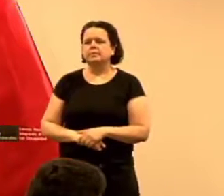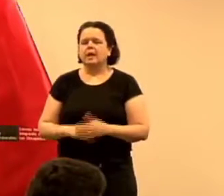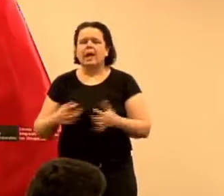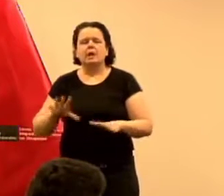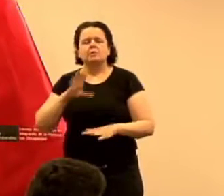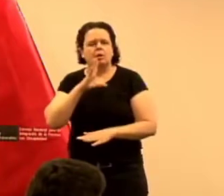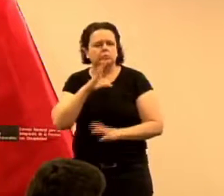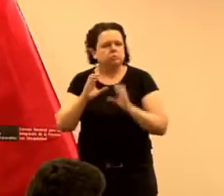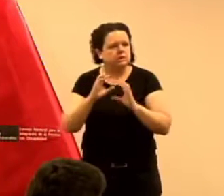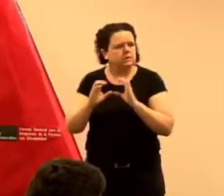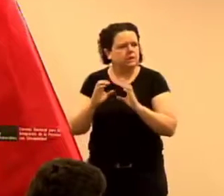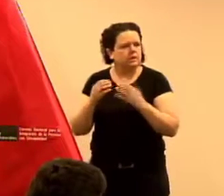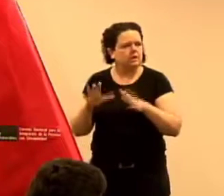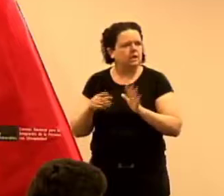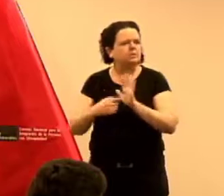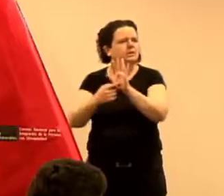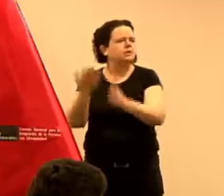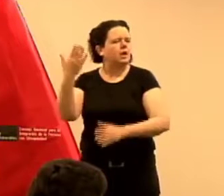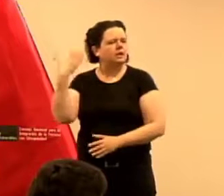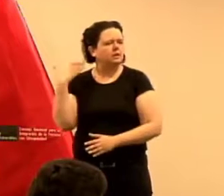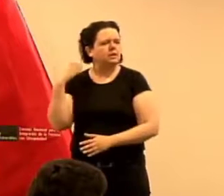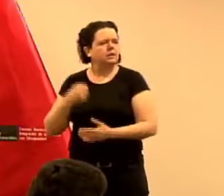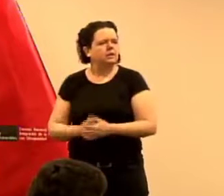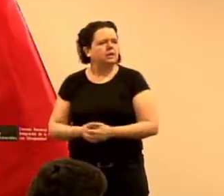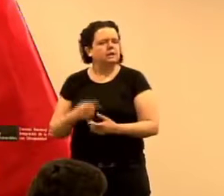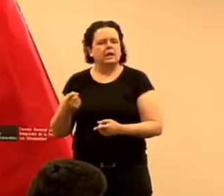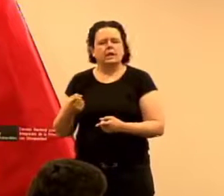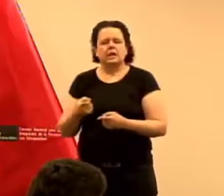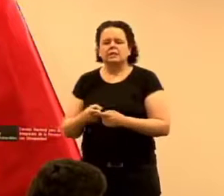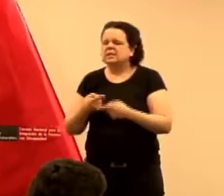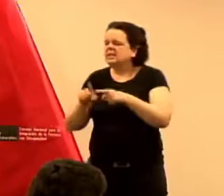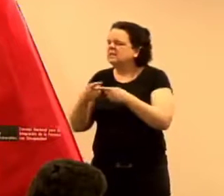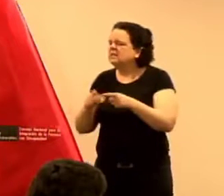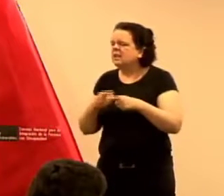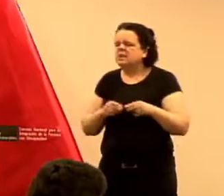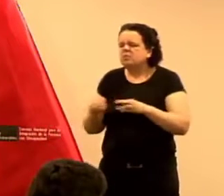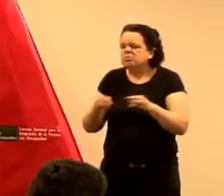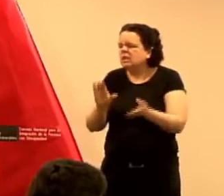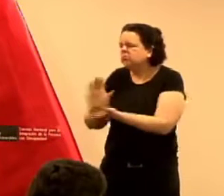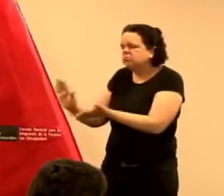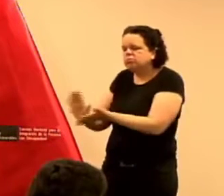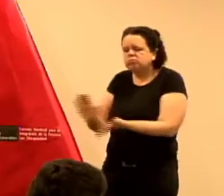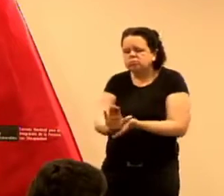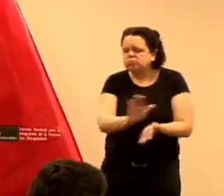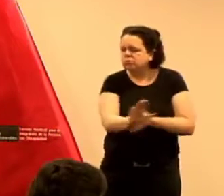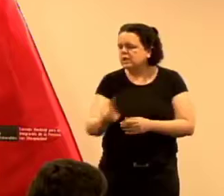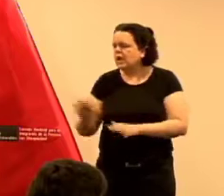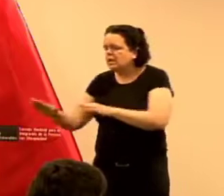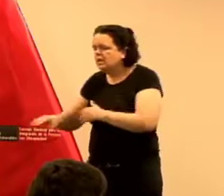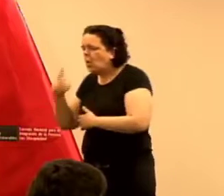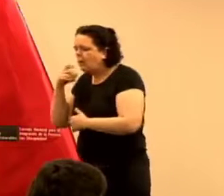Hemos hablado ya en las presentaciones anteriores de las múltiples formas de discriminación a las que se enfrentan los niños y niñas